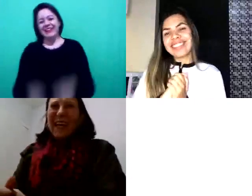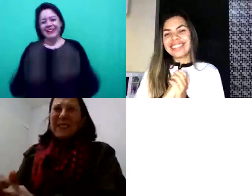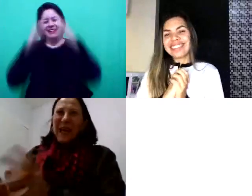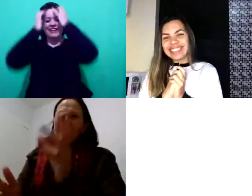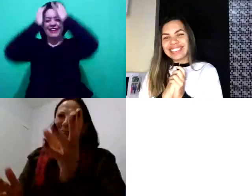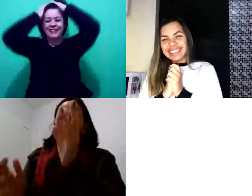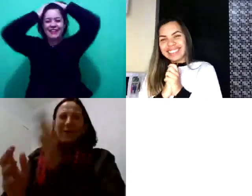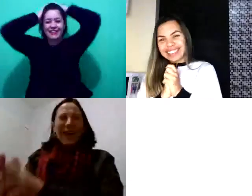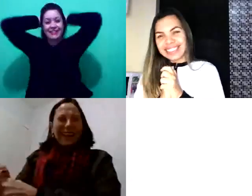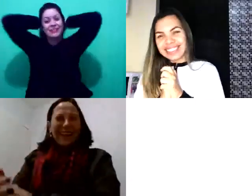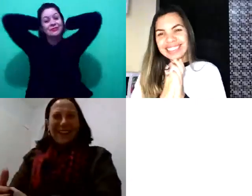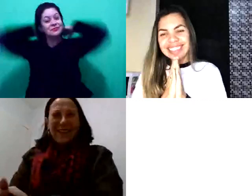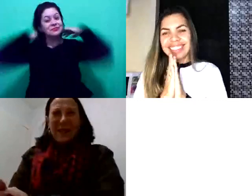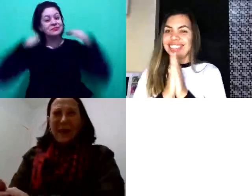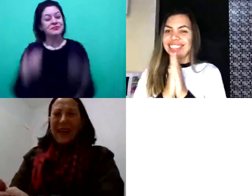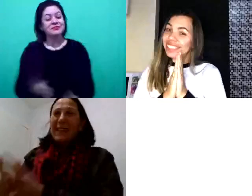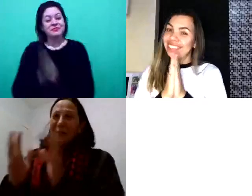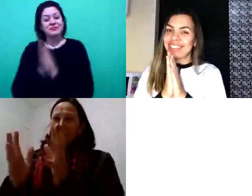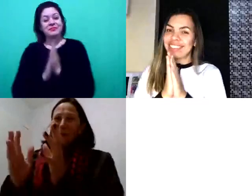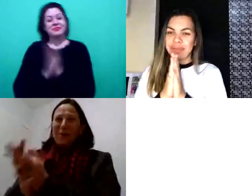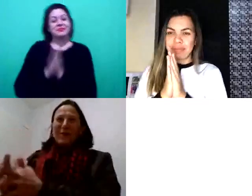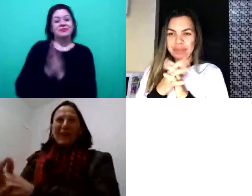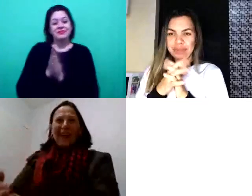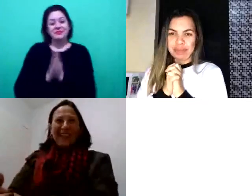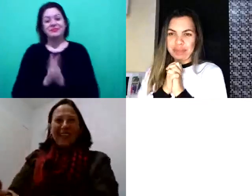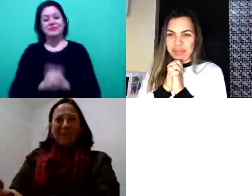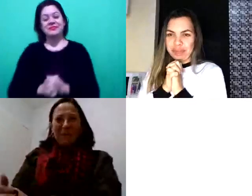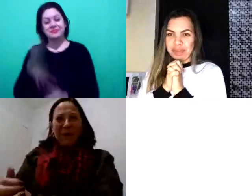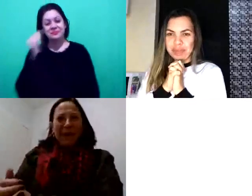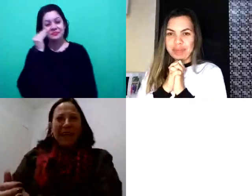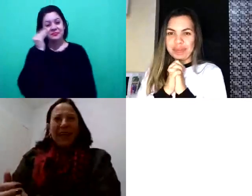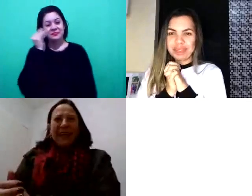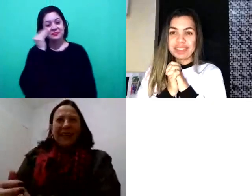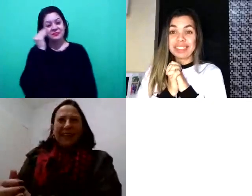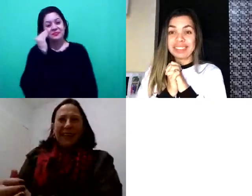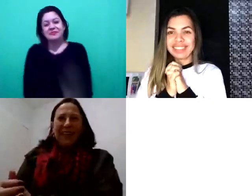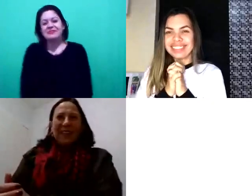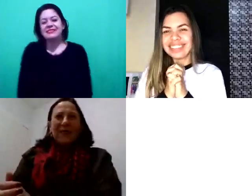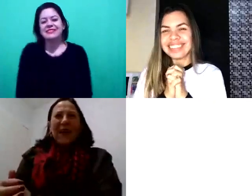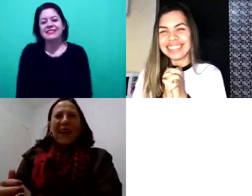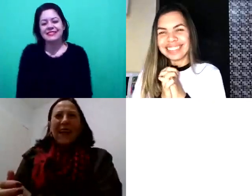Quem sabe a Suelen traz você para cá, que está precisando de profissionais, né? É,